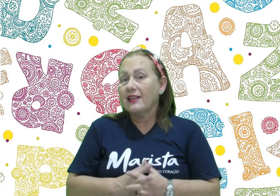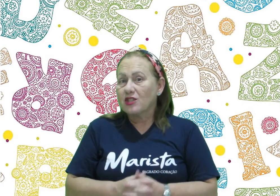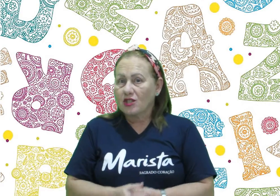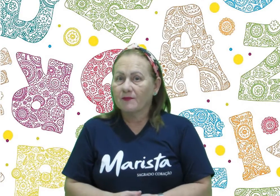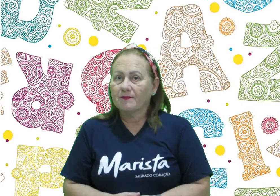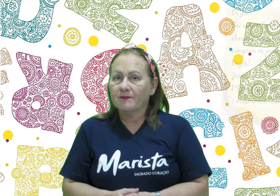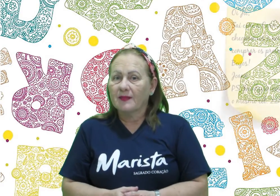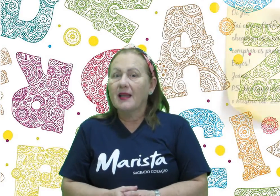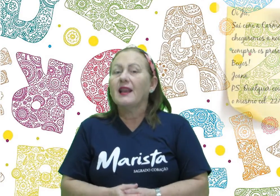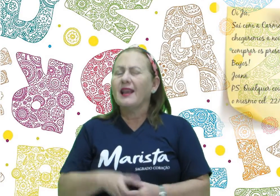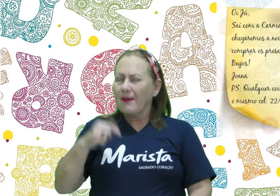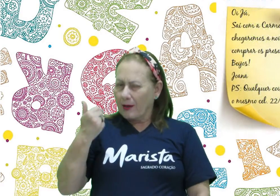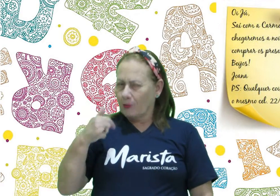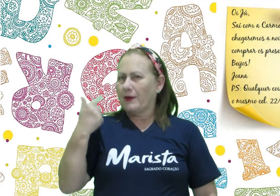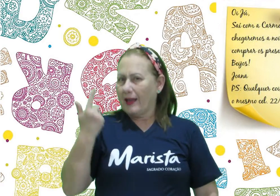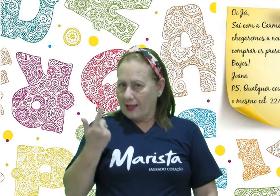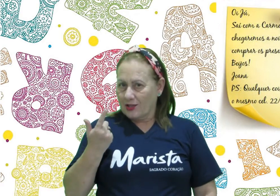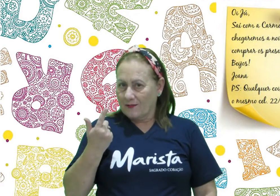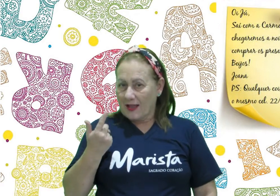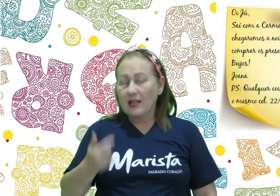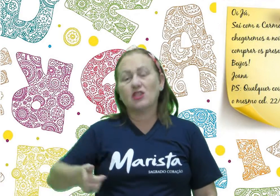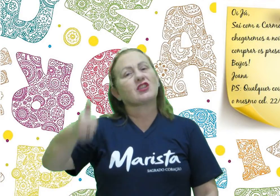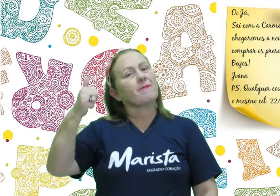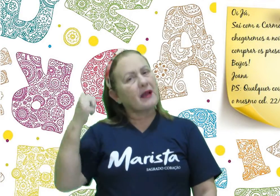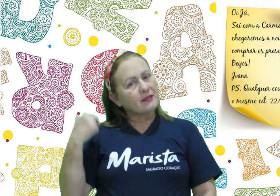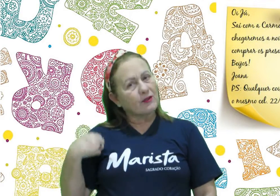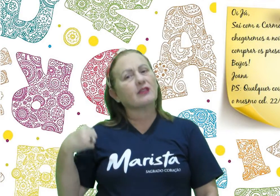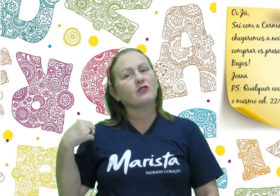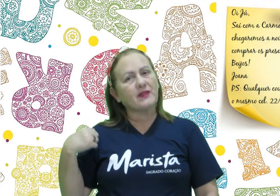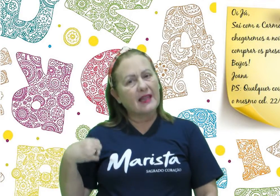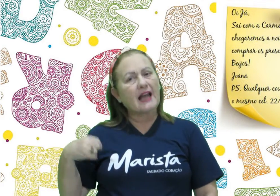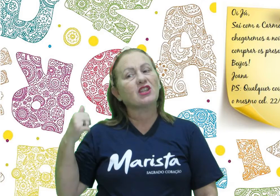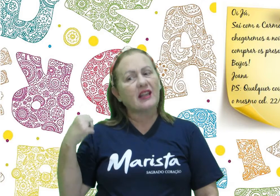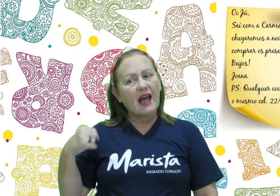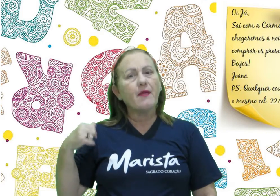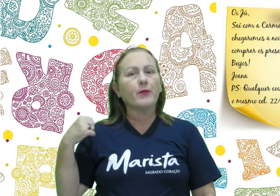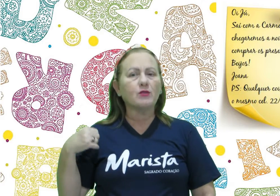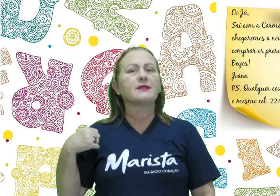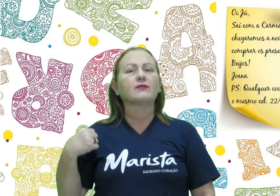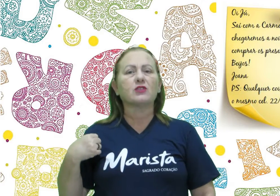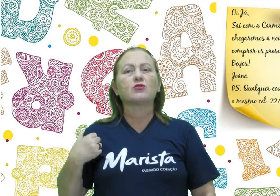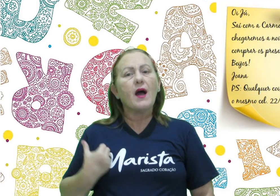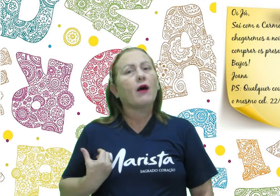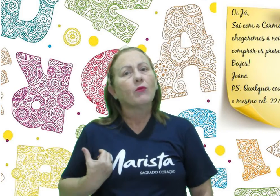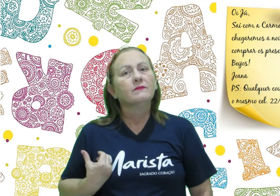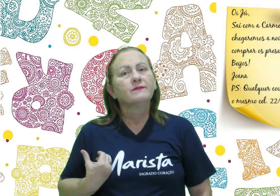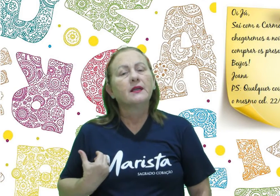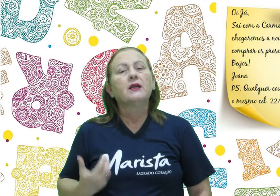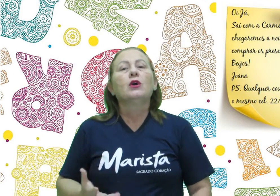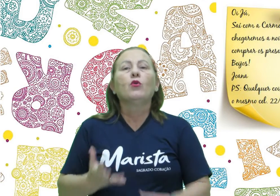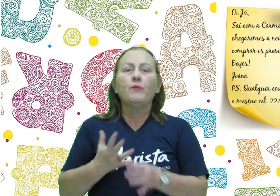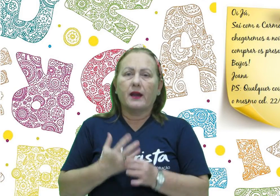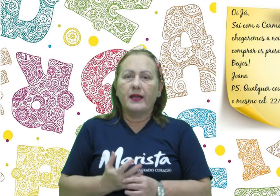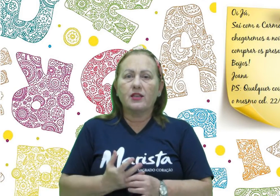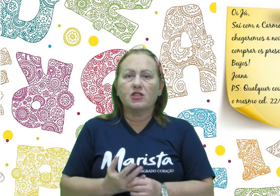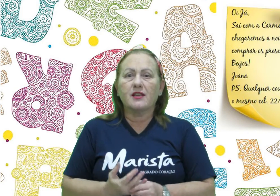bilhete. Lembra do bilhete? A tia já passou essa atividade lá na produção textual. O bilhete,